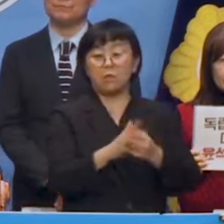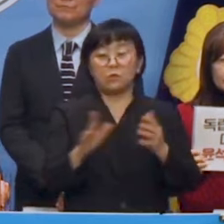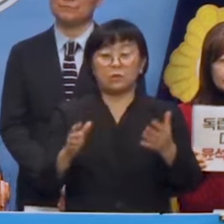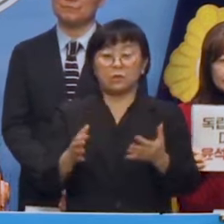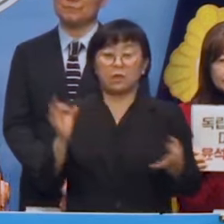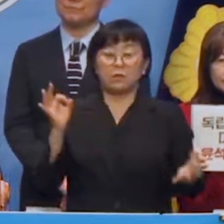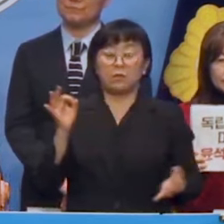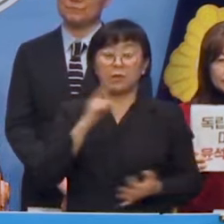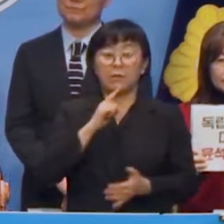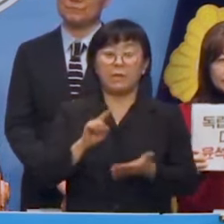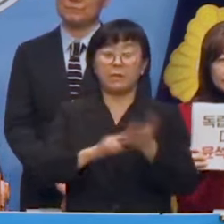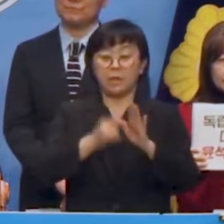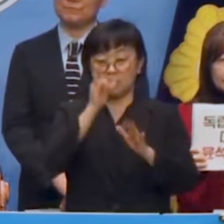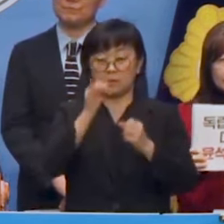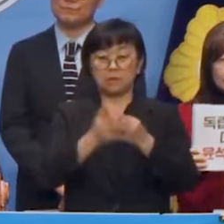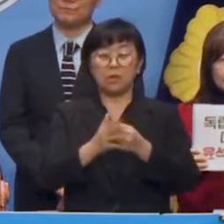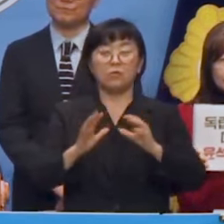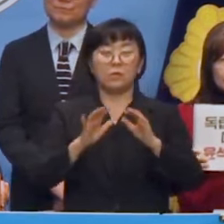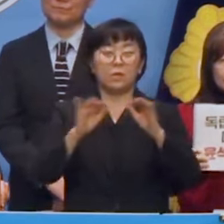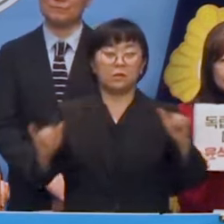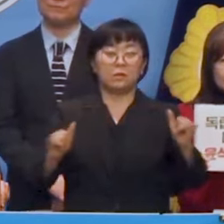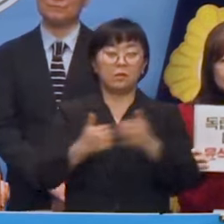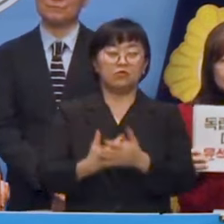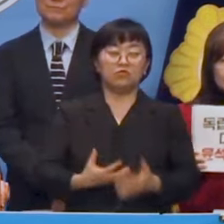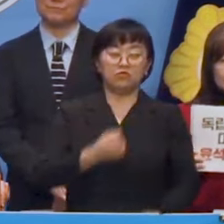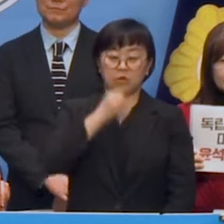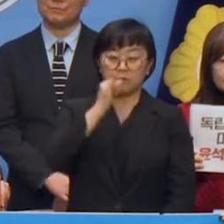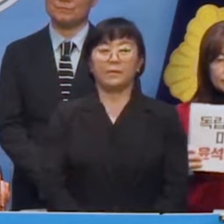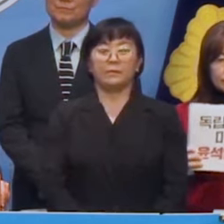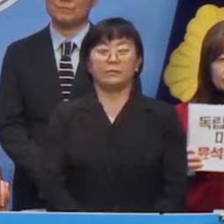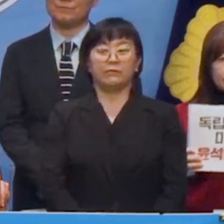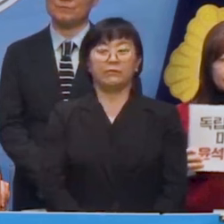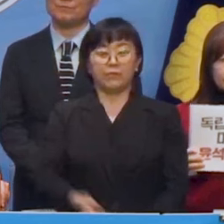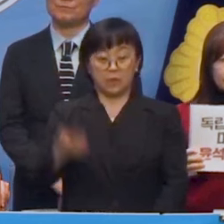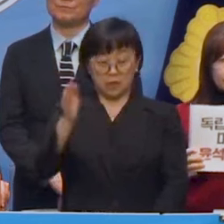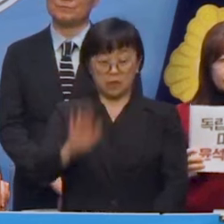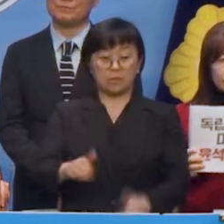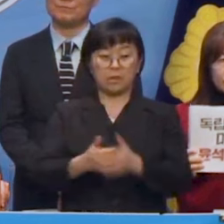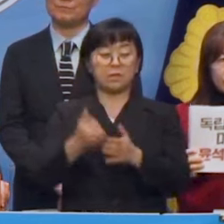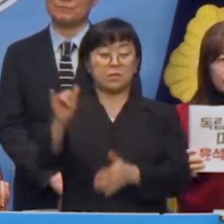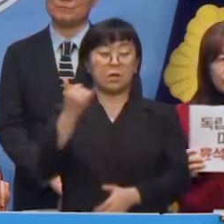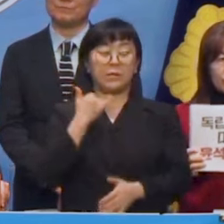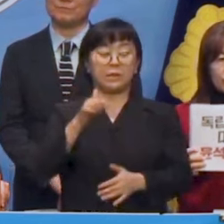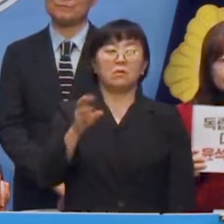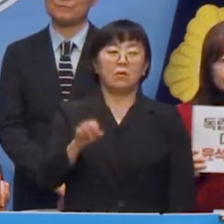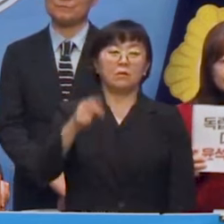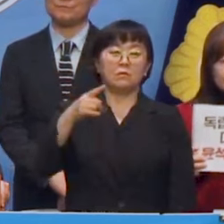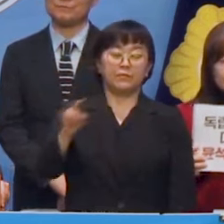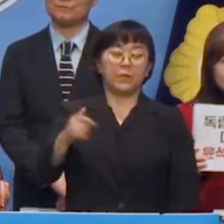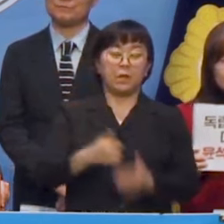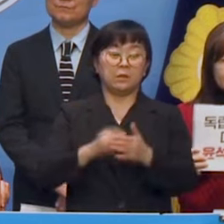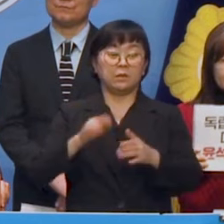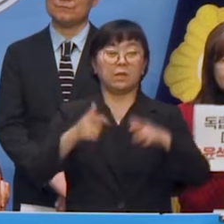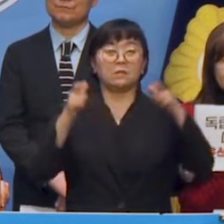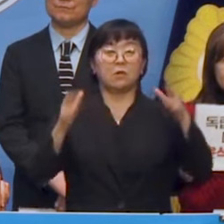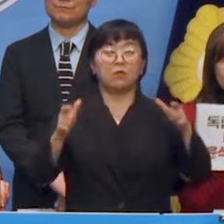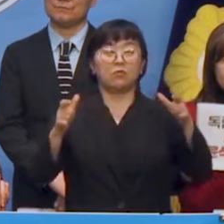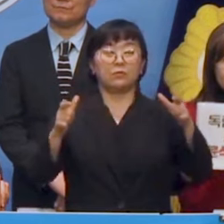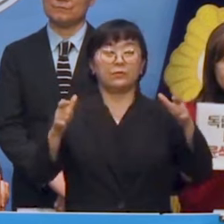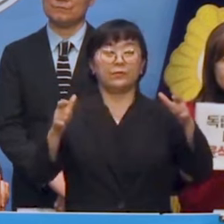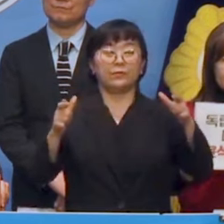아무것도 하지 않았다는 것이 드러나 국민들을 충격에 빠뜨렸습니다. 그런데 이 전화를 받은 권영세, 자기